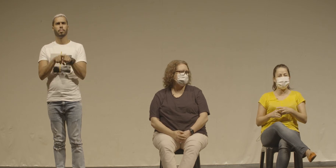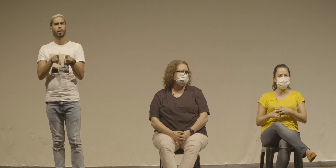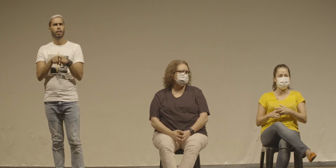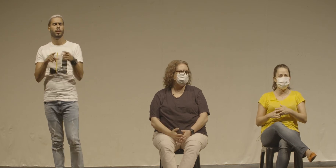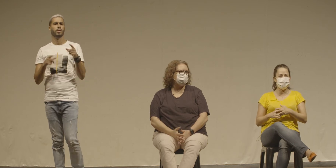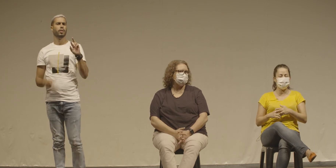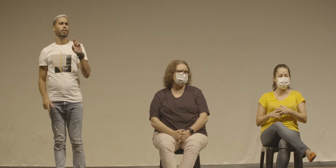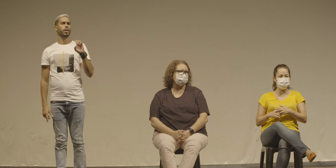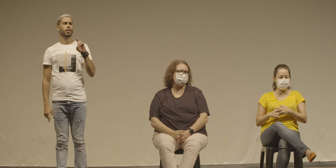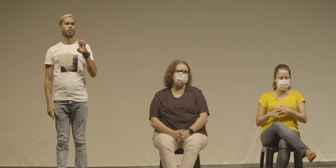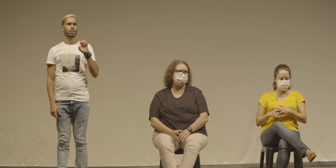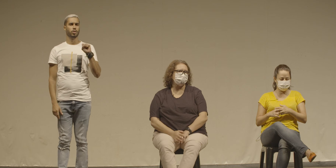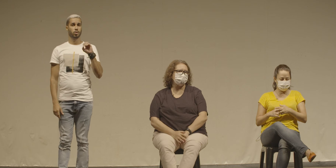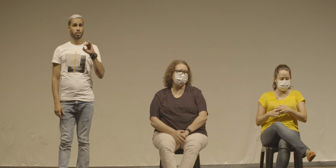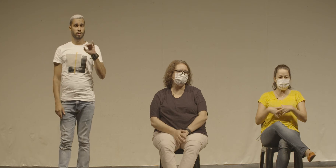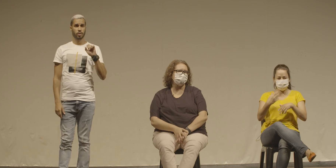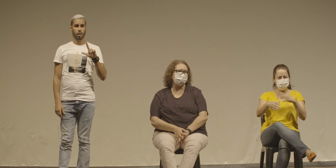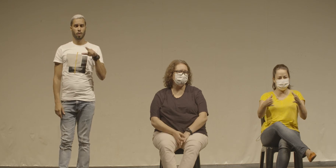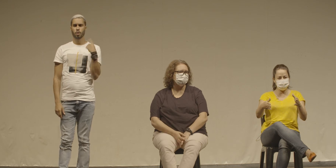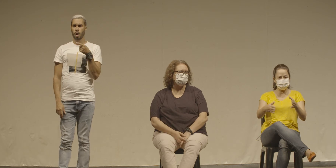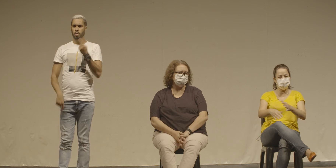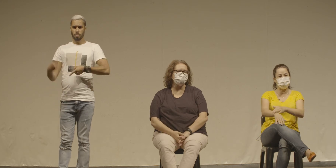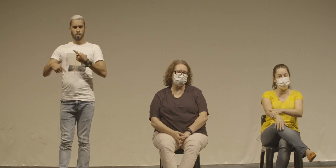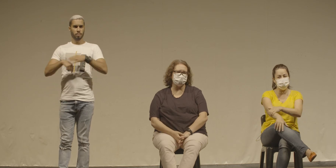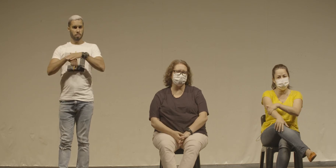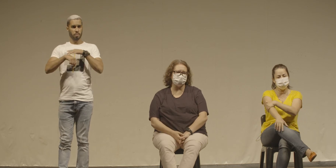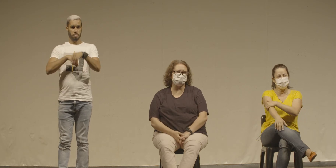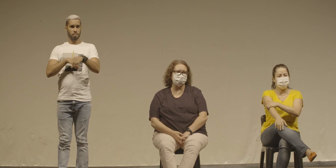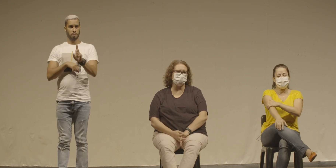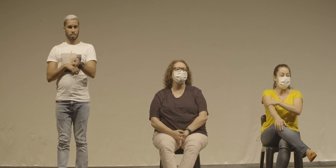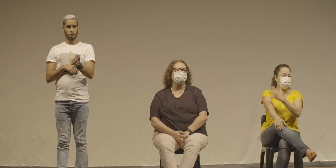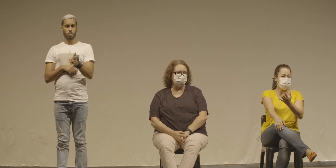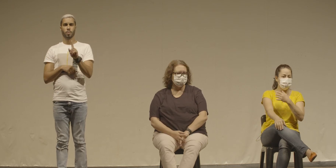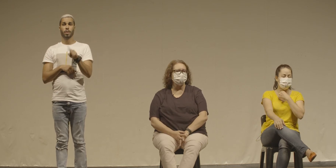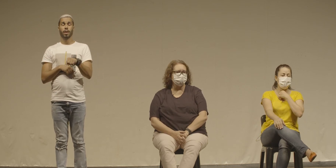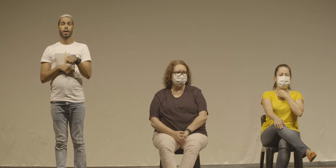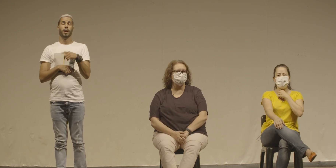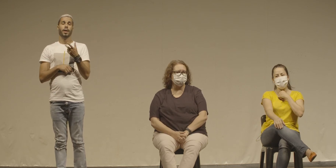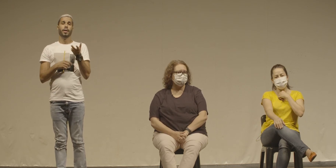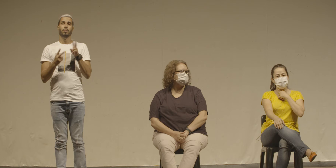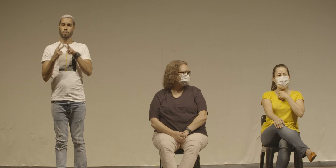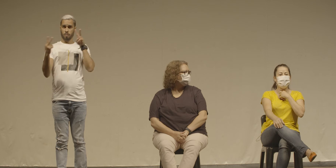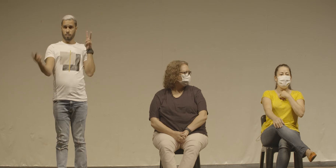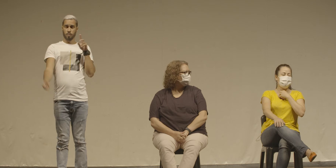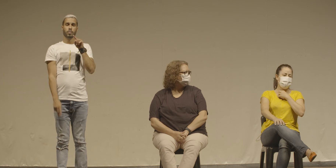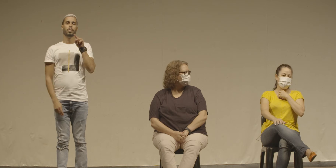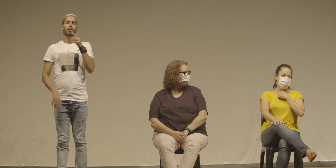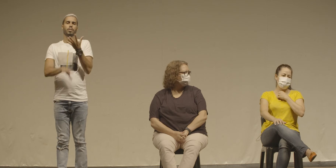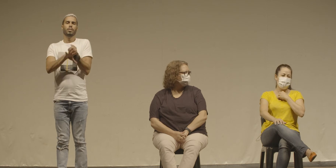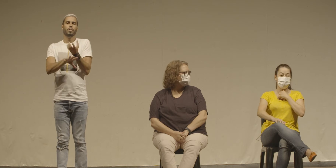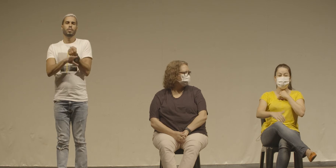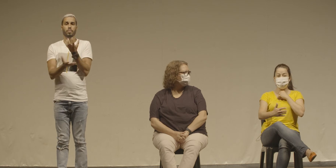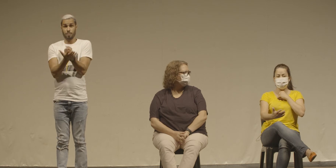gente vai fazer um debate, esse bate-papo, né, no Zoom, para quem não pode vir, para quem ainda está... Ainda mais